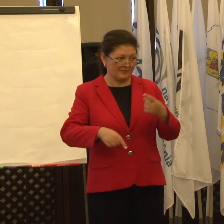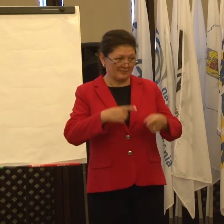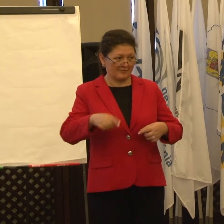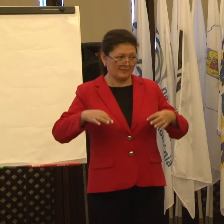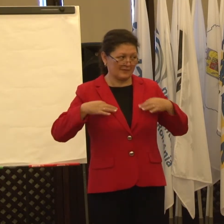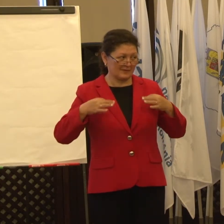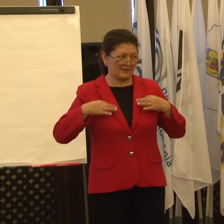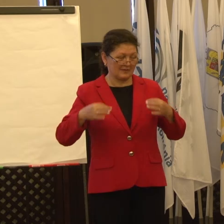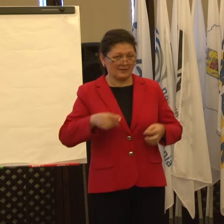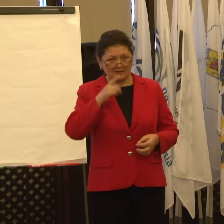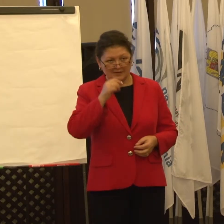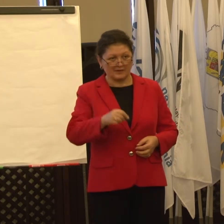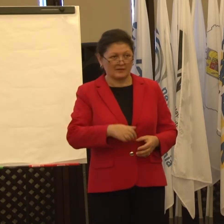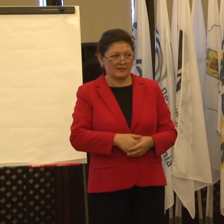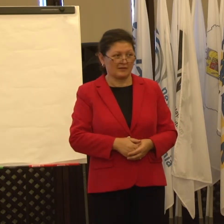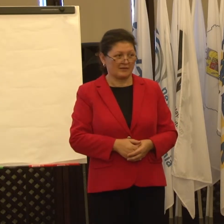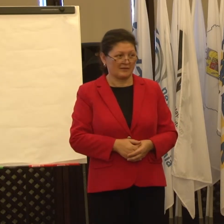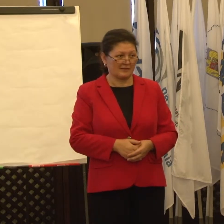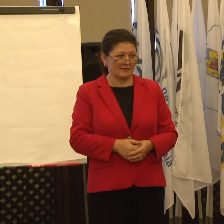sănătate și